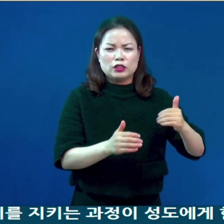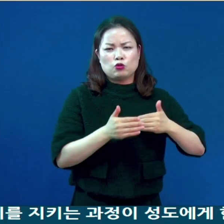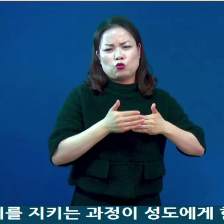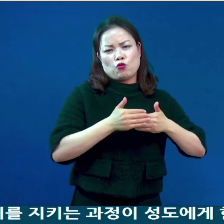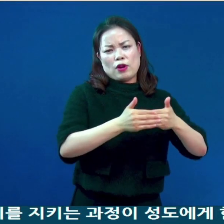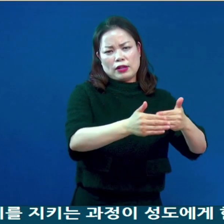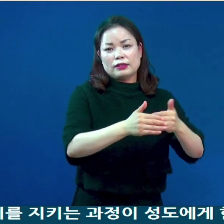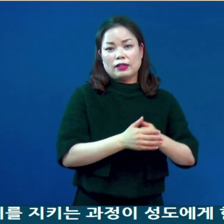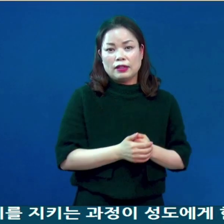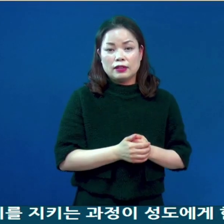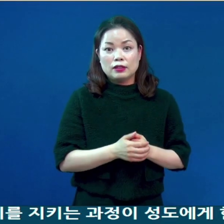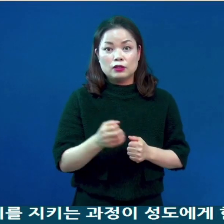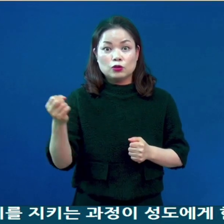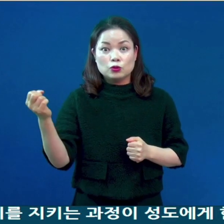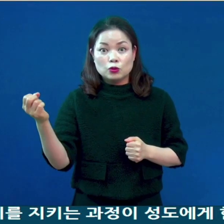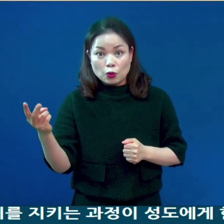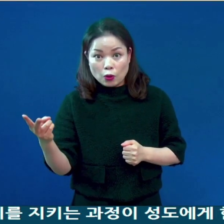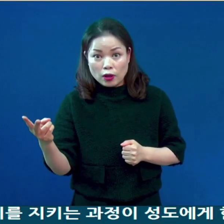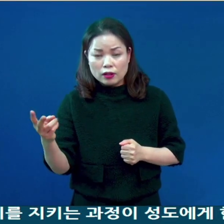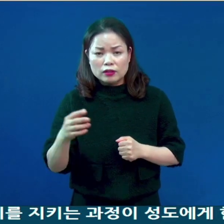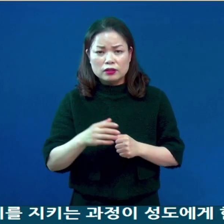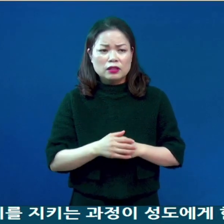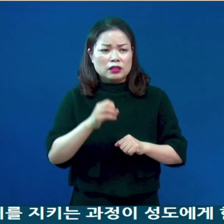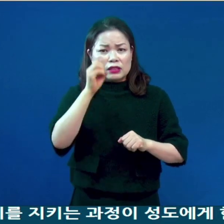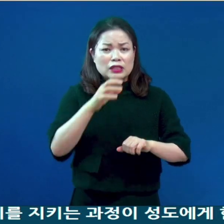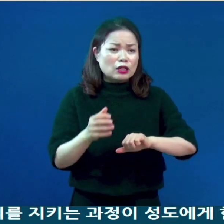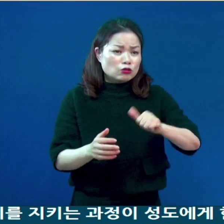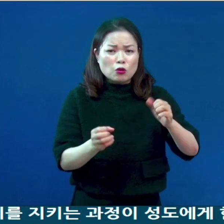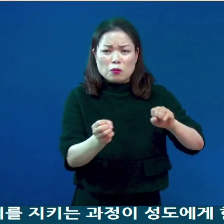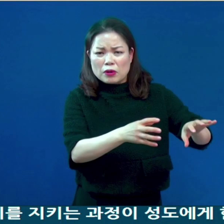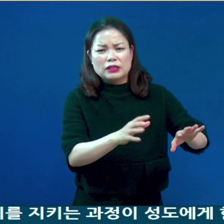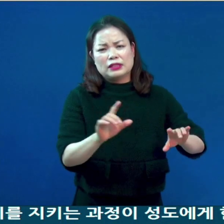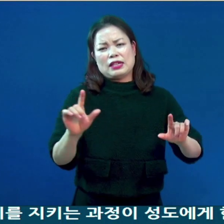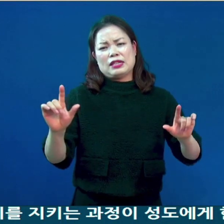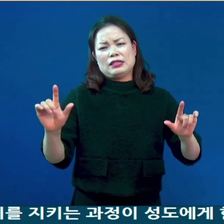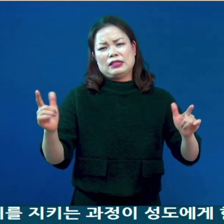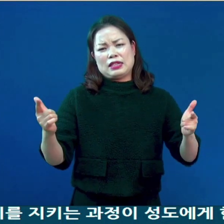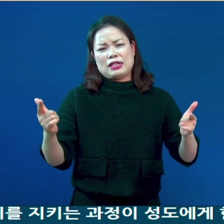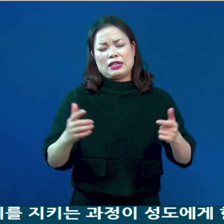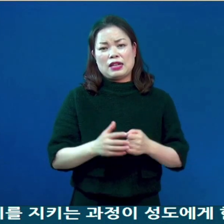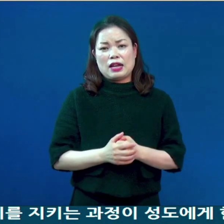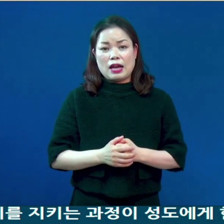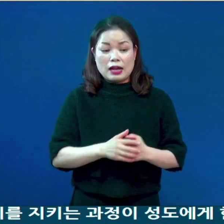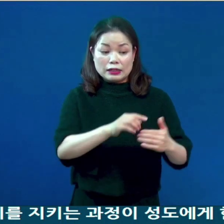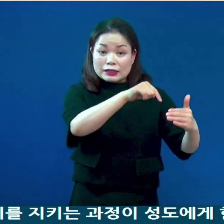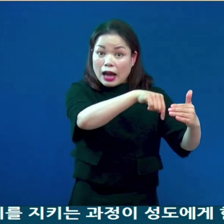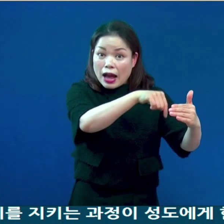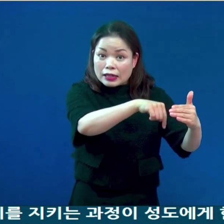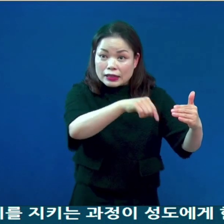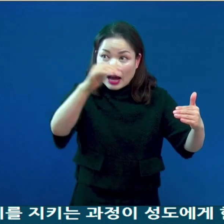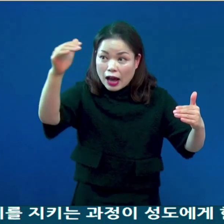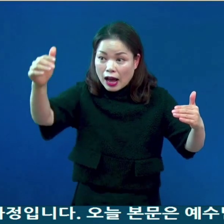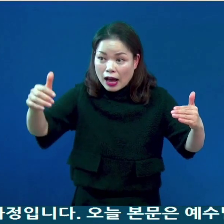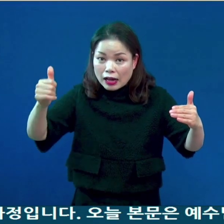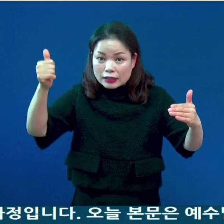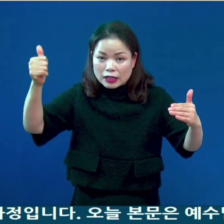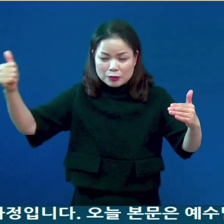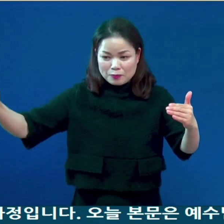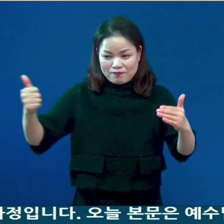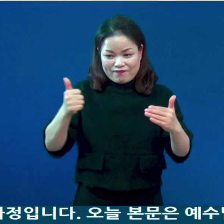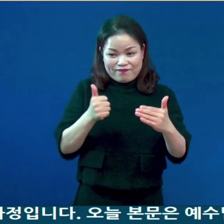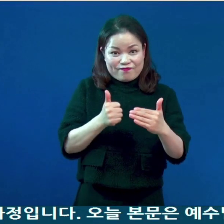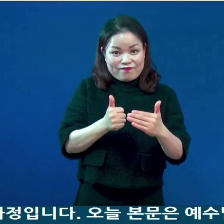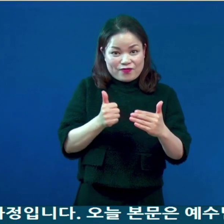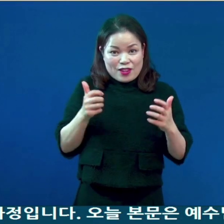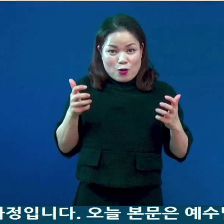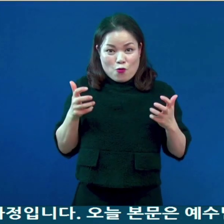또한 그냥 죽이는 것으로만 끝내는 것이 아니라 그 안에 하나님의 것으로 가득